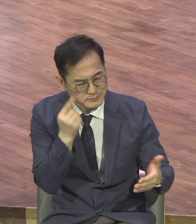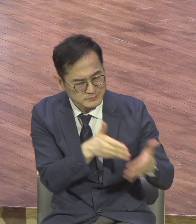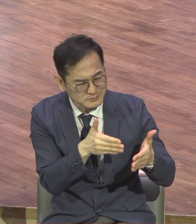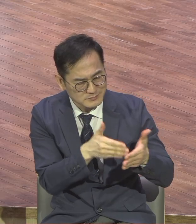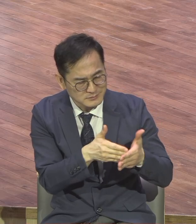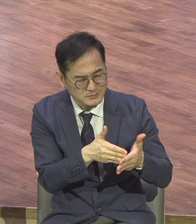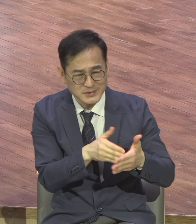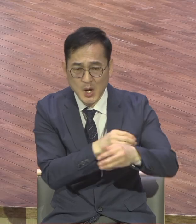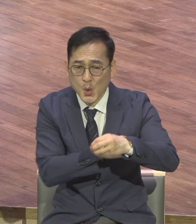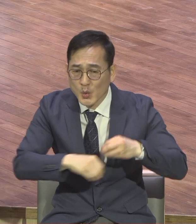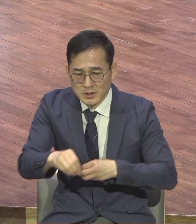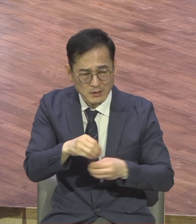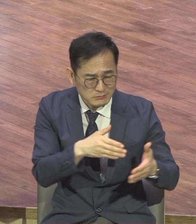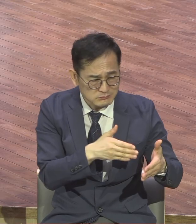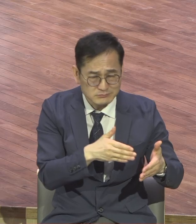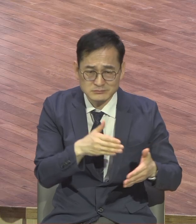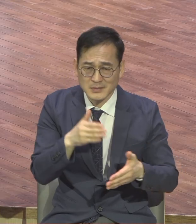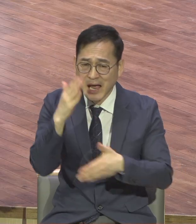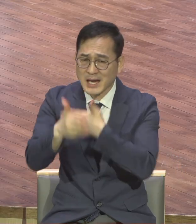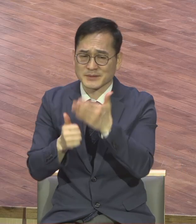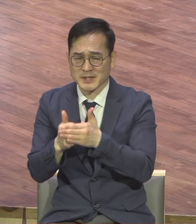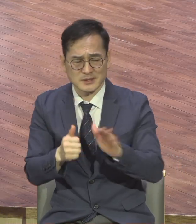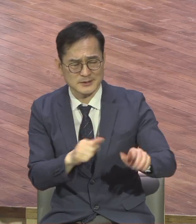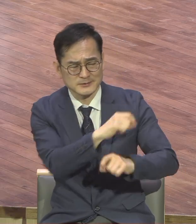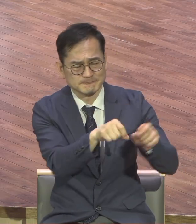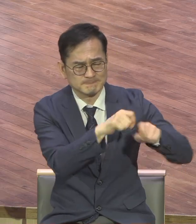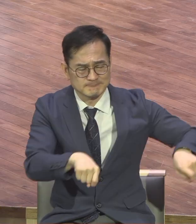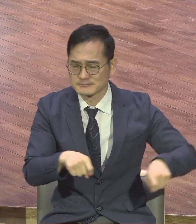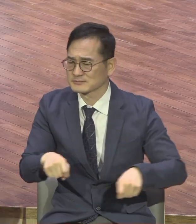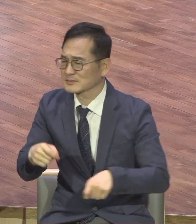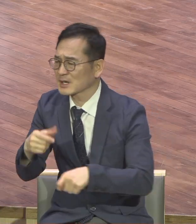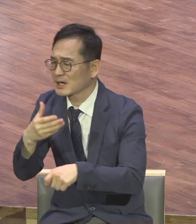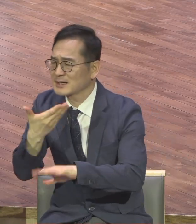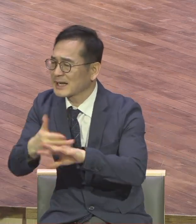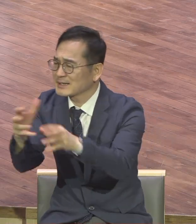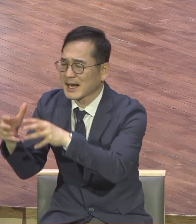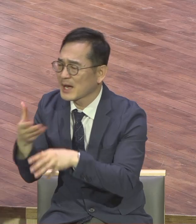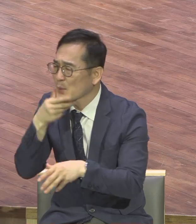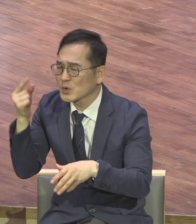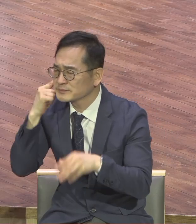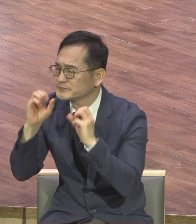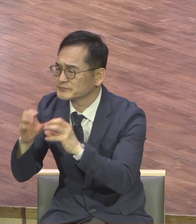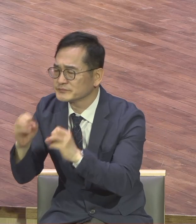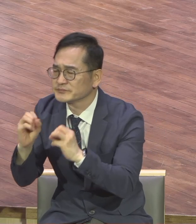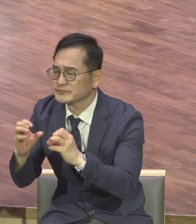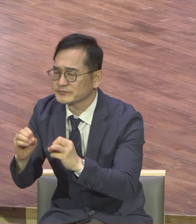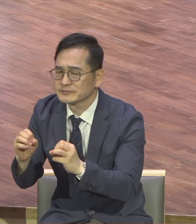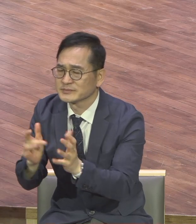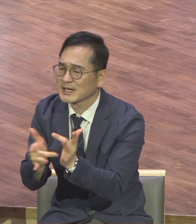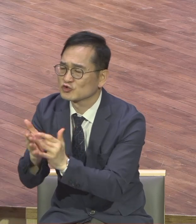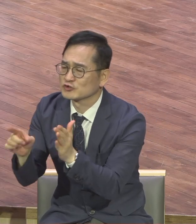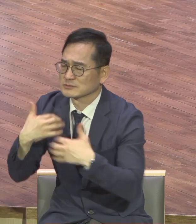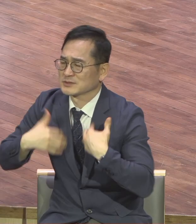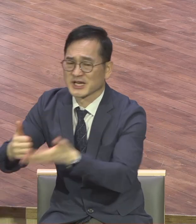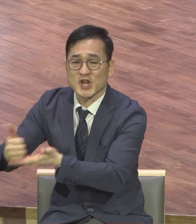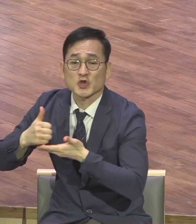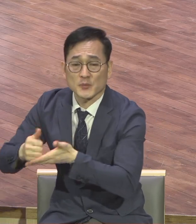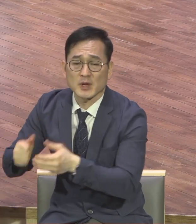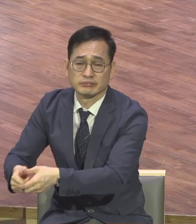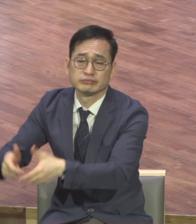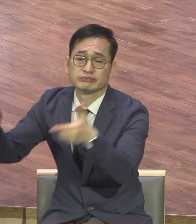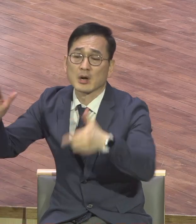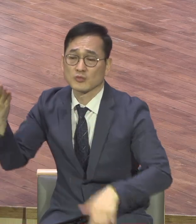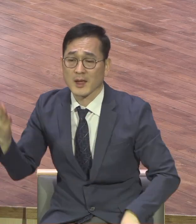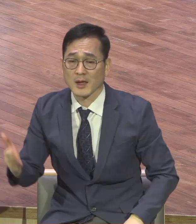말씀. 구원의 시간표가 이스라엘에게 이방인으로 옮겨지게 된 것이다 말이에요. 사도 바울은 이렇게 유대인들의